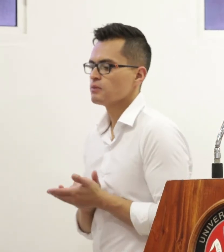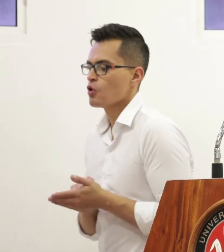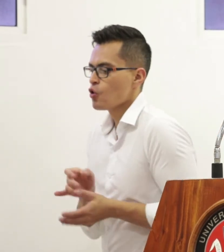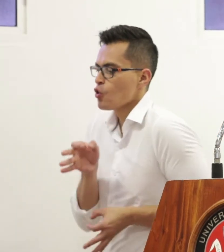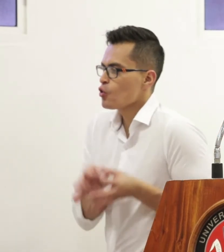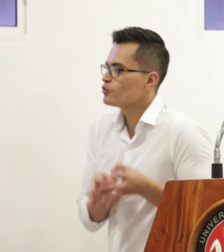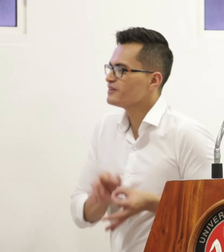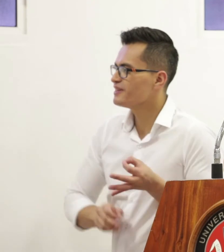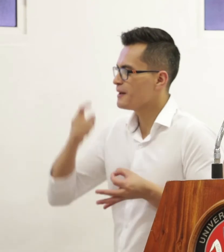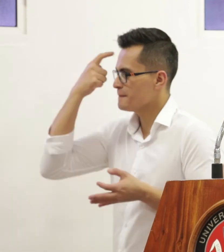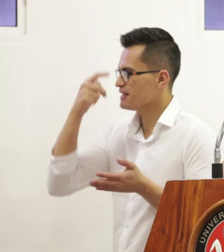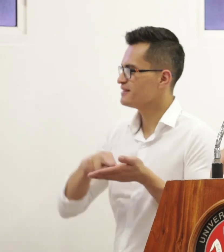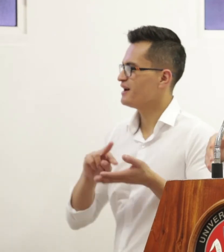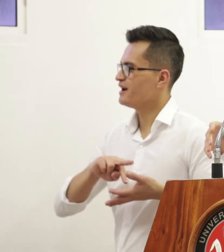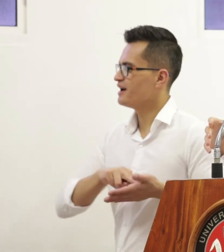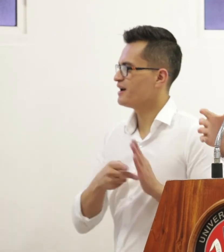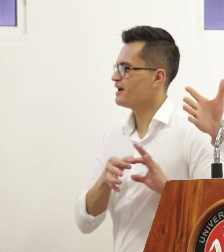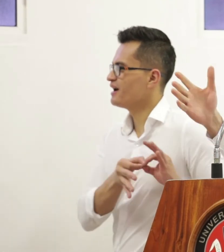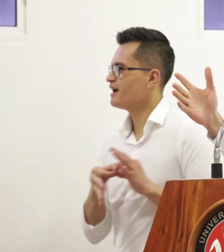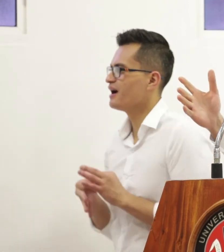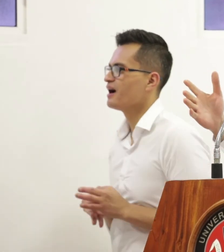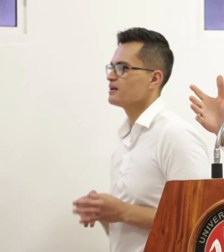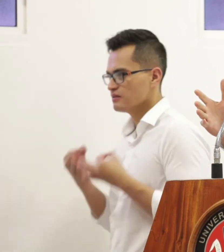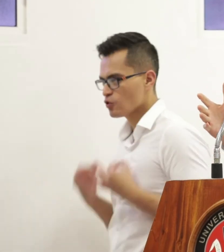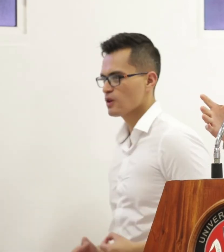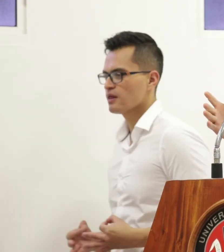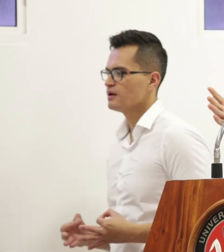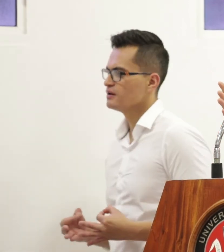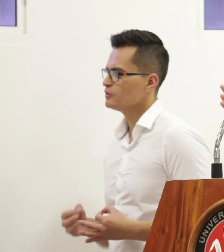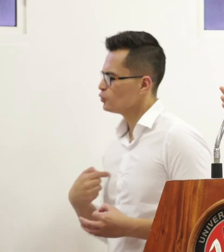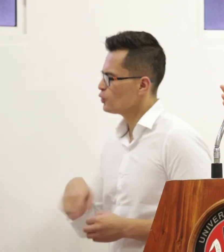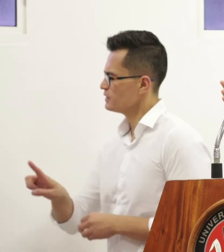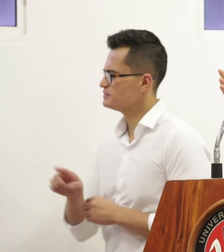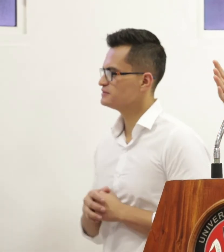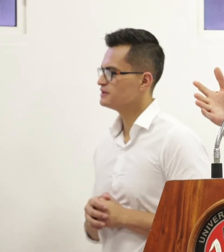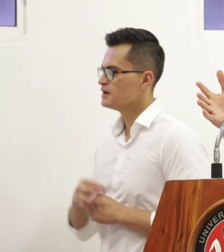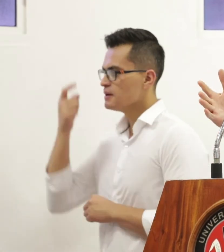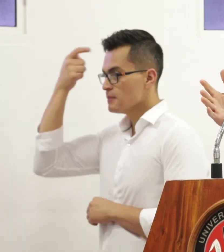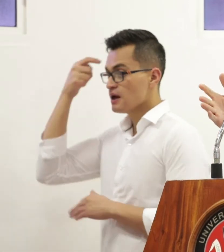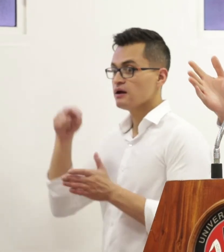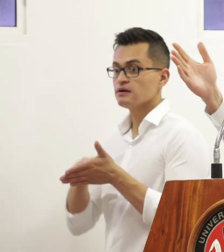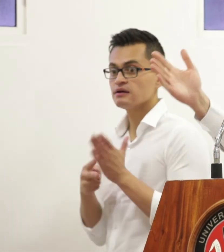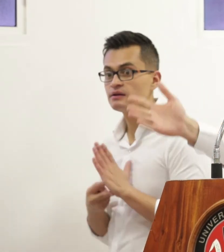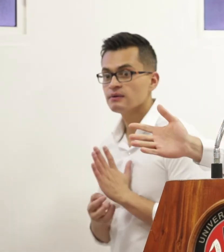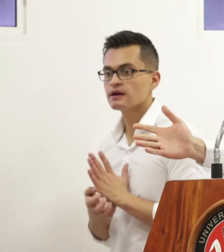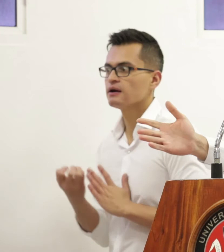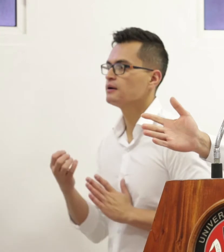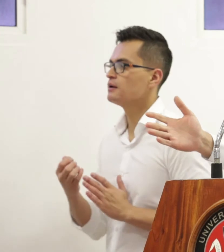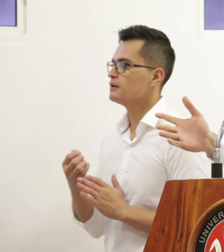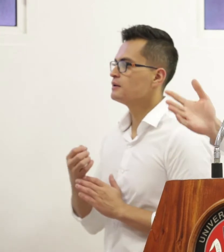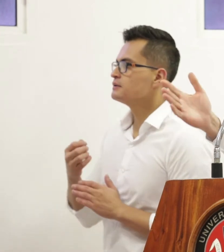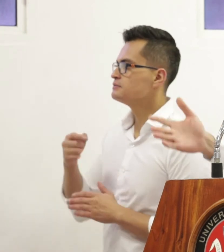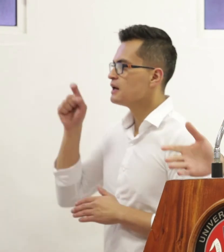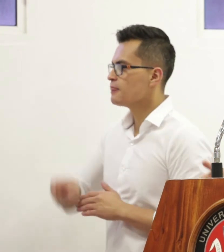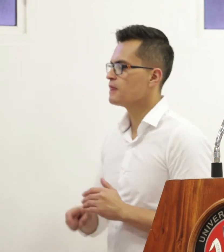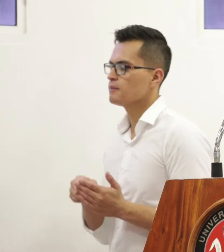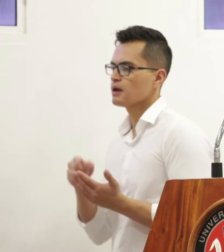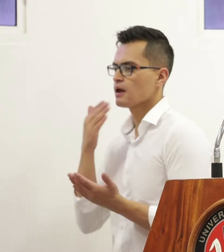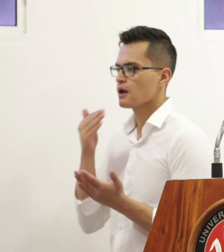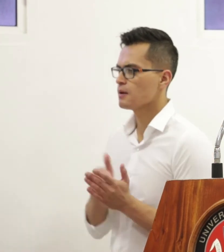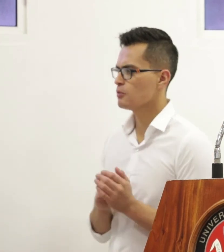seguridad. Y en la misma forma como quienes hemos creído que aquí hay que andar por el medio y tratando de evitar los radicalismos y